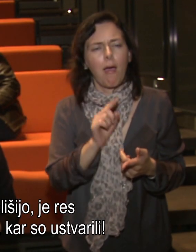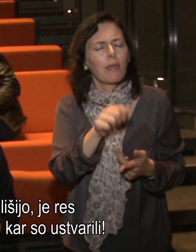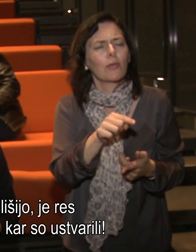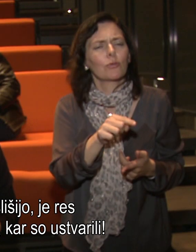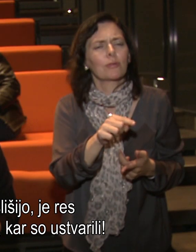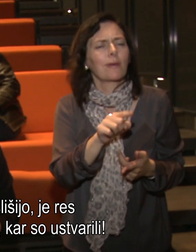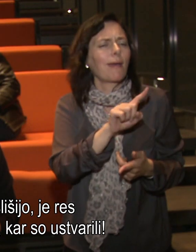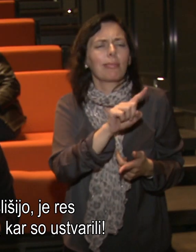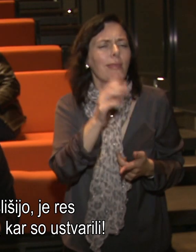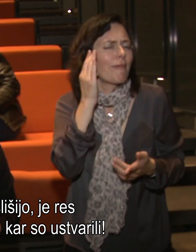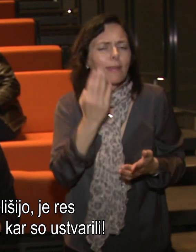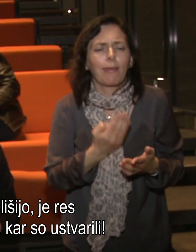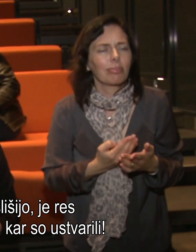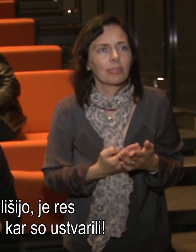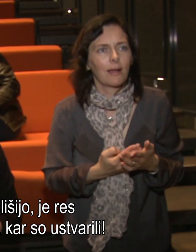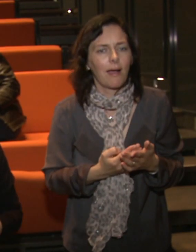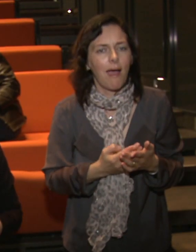nekaj neverjetnega, kar so ustvarili.